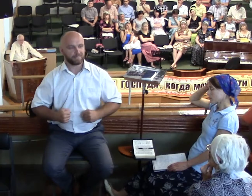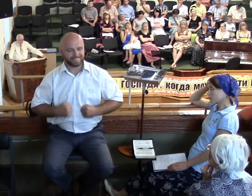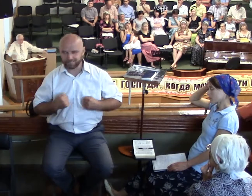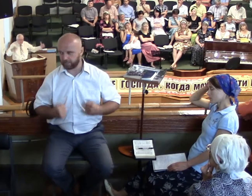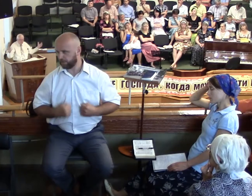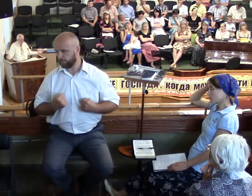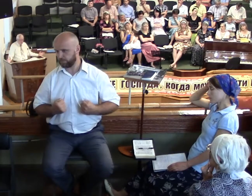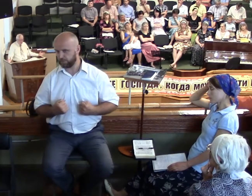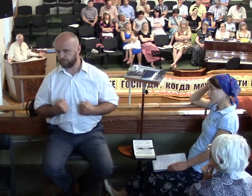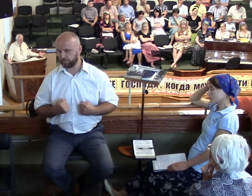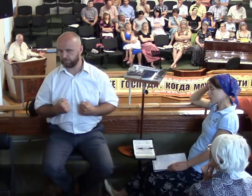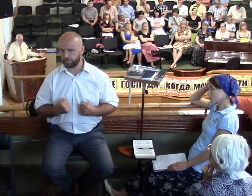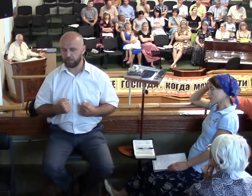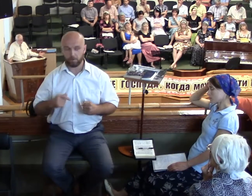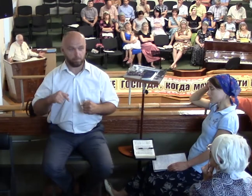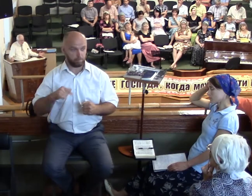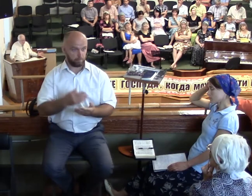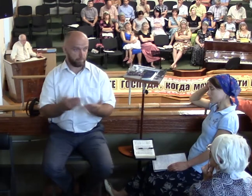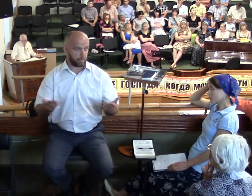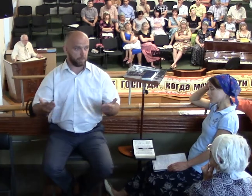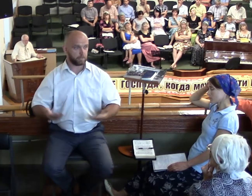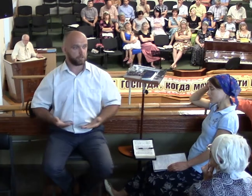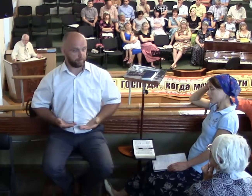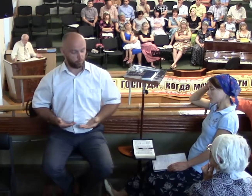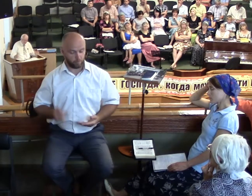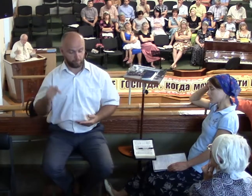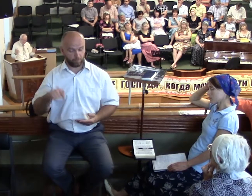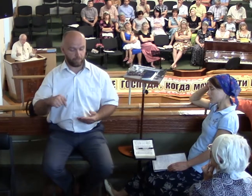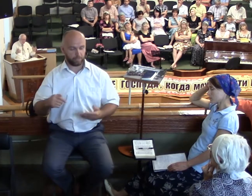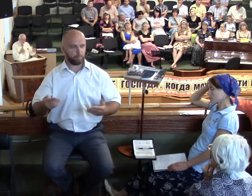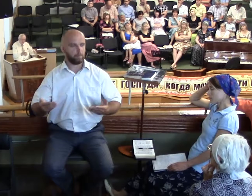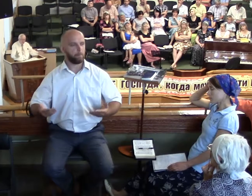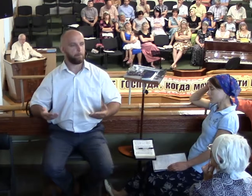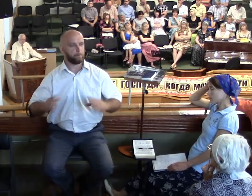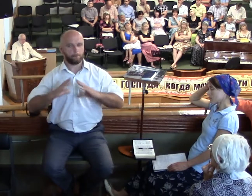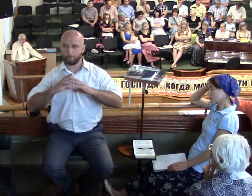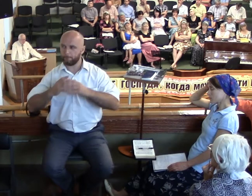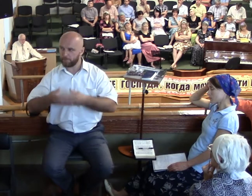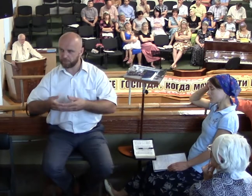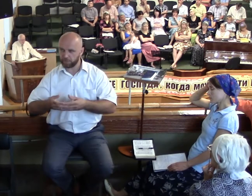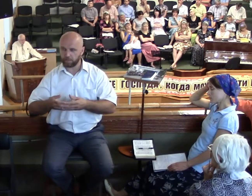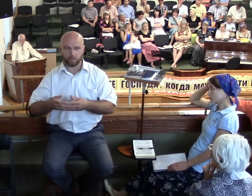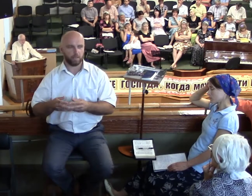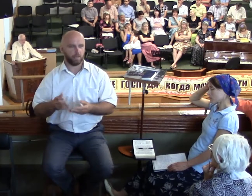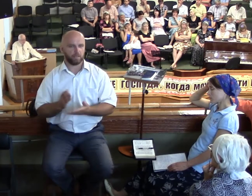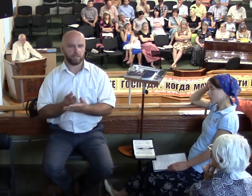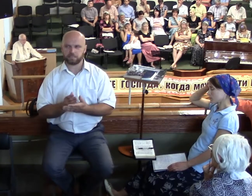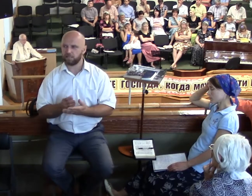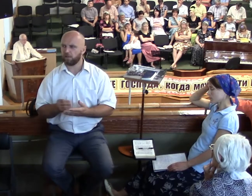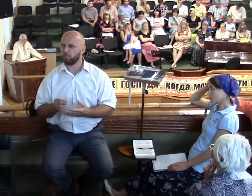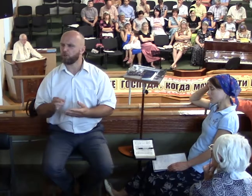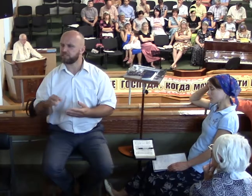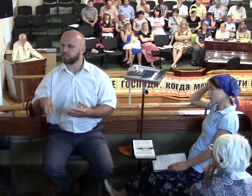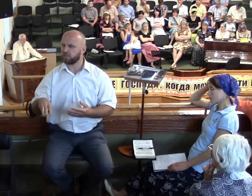не можем выйти из этого мира. Попытки выйти от этого мира в монастырь, они не уводят человека